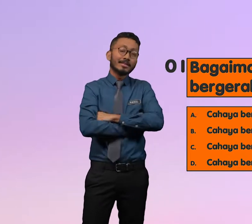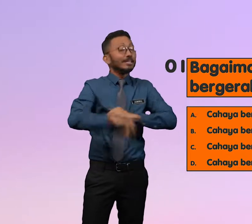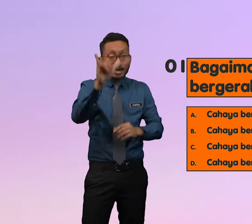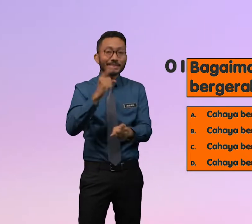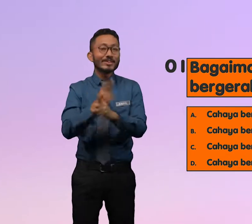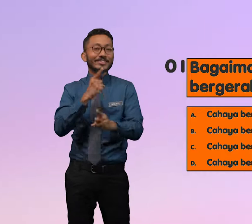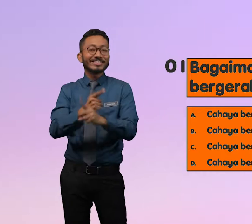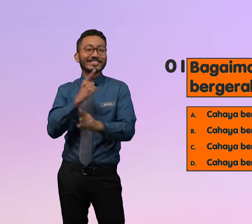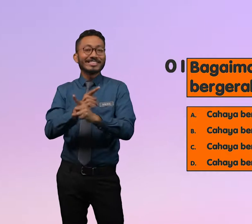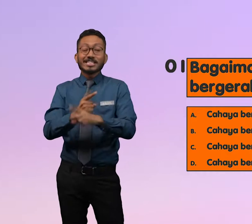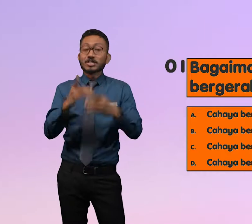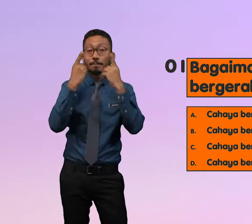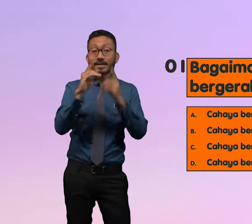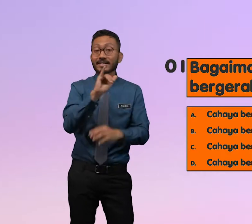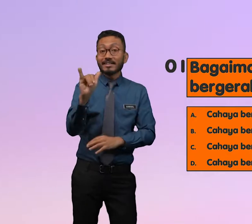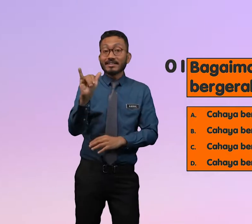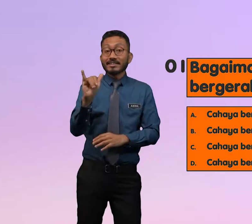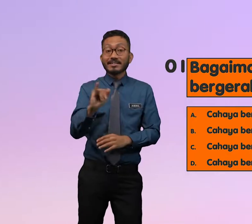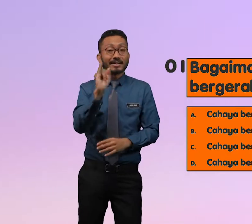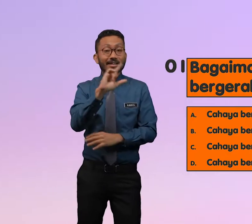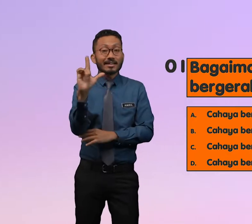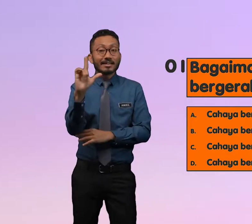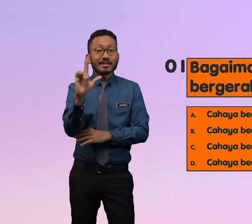Ya betul. Jawapannya ialah B.